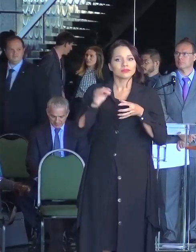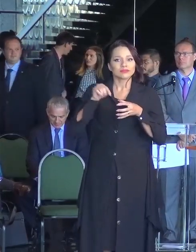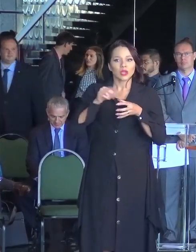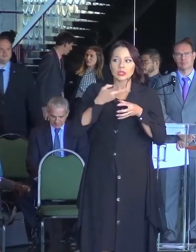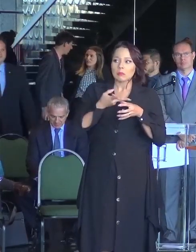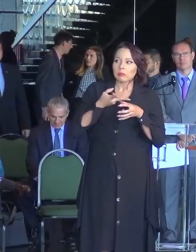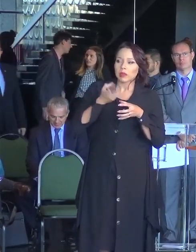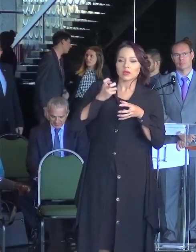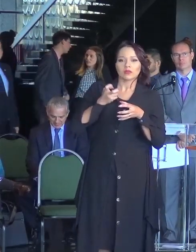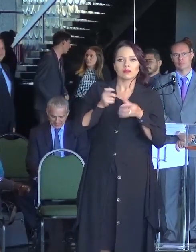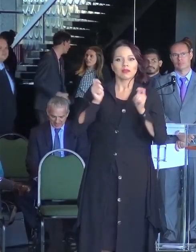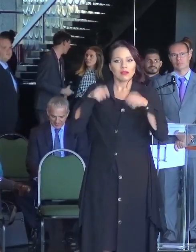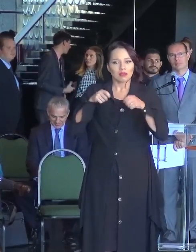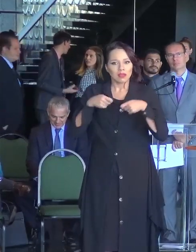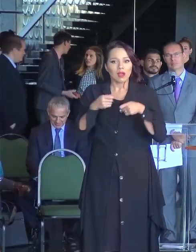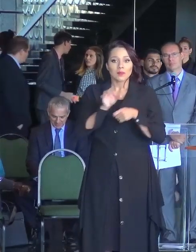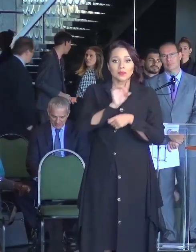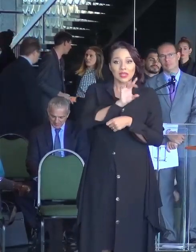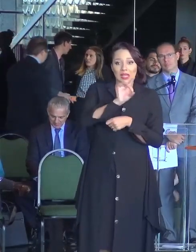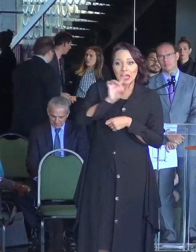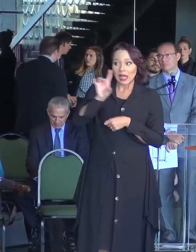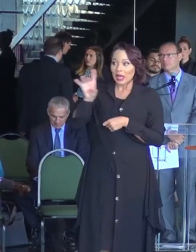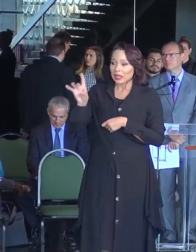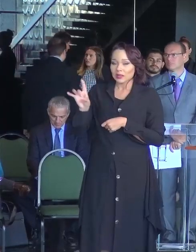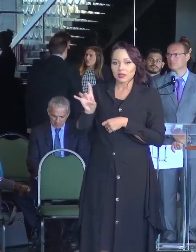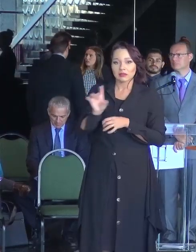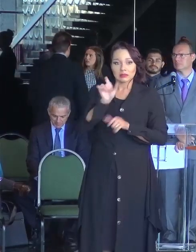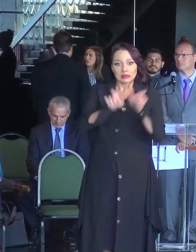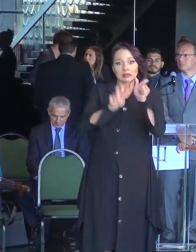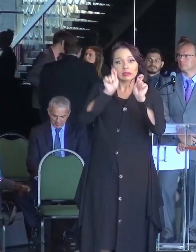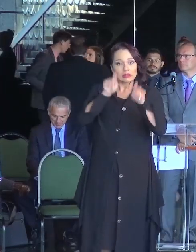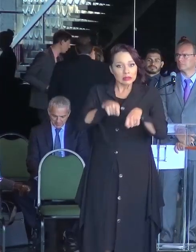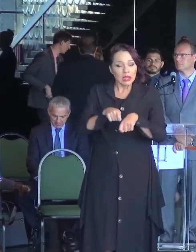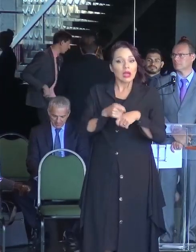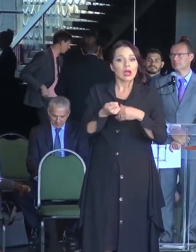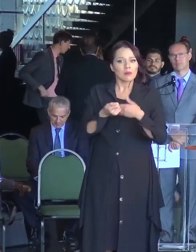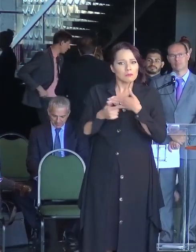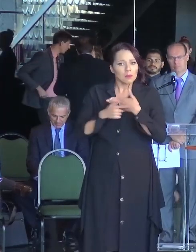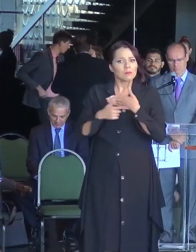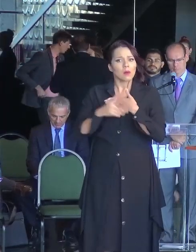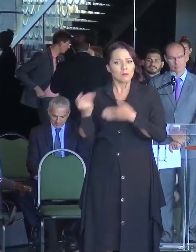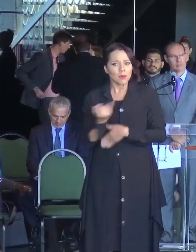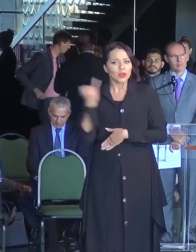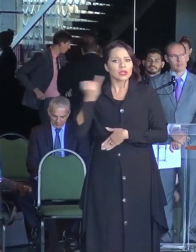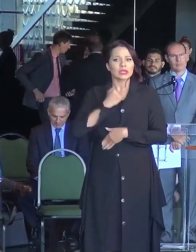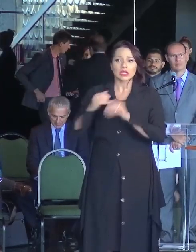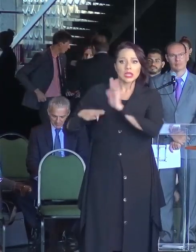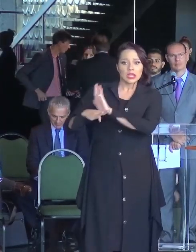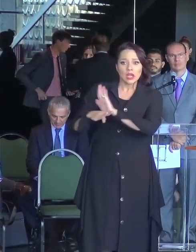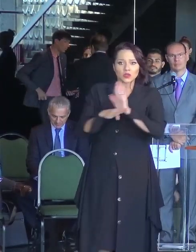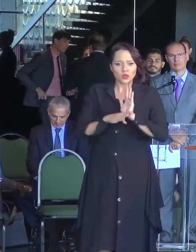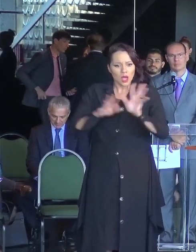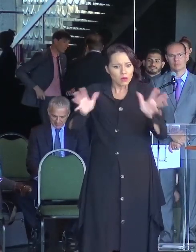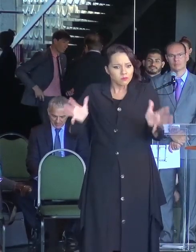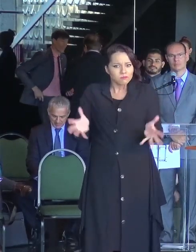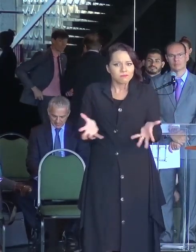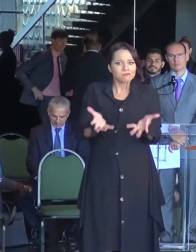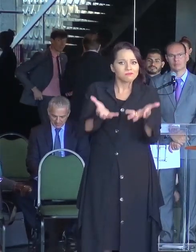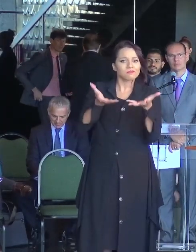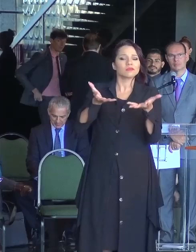do momento em que percebermos que cada um de nós pode fazer a sua parte e ajudar esse gigante a se